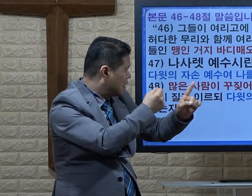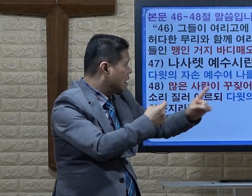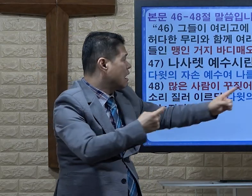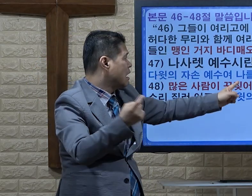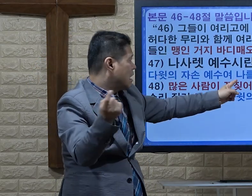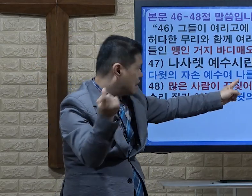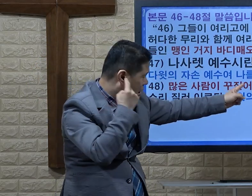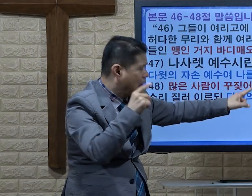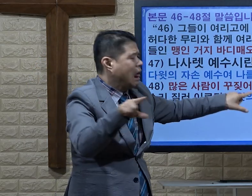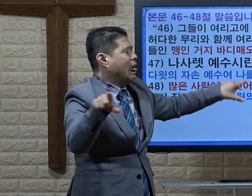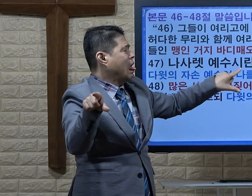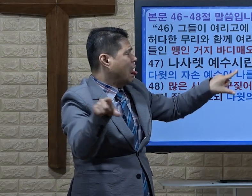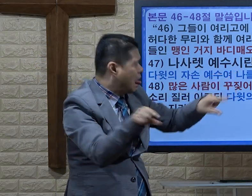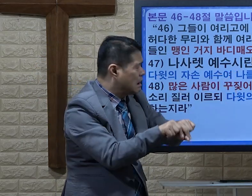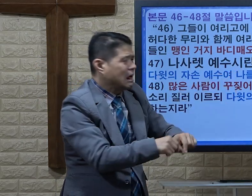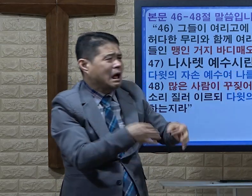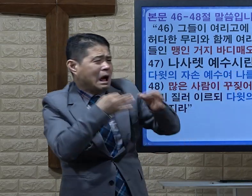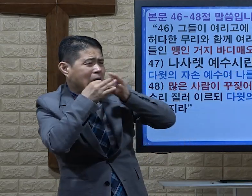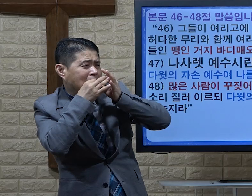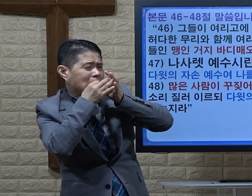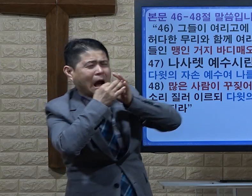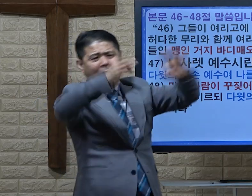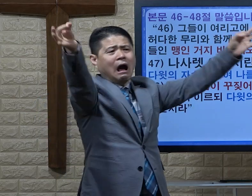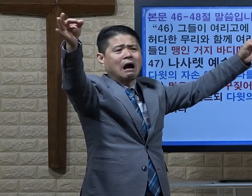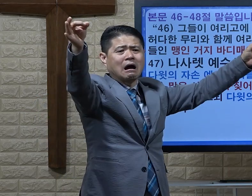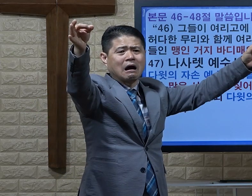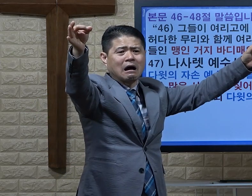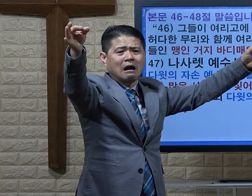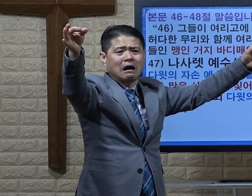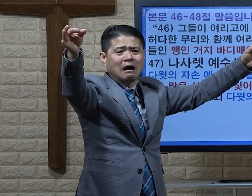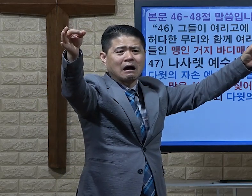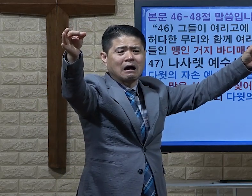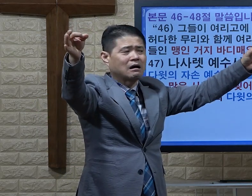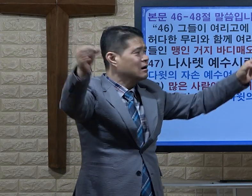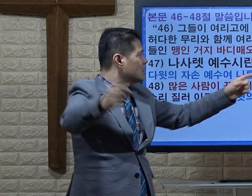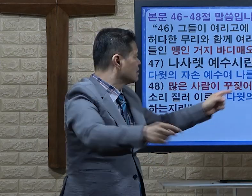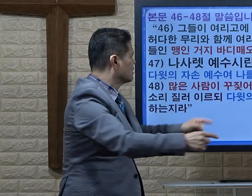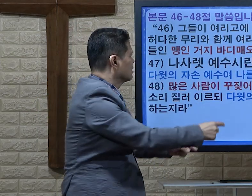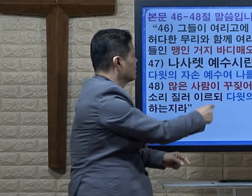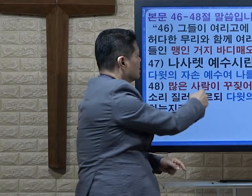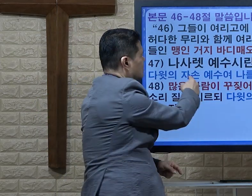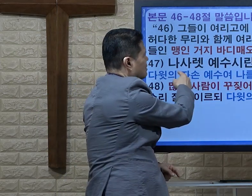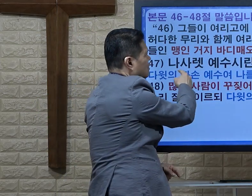다윗의 자손 예수여 나를 불쌍히 여기소서 하거늘